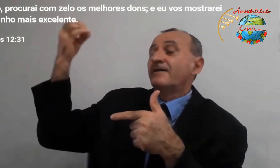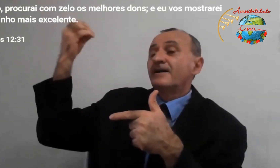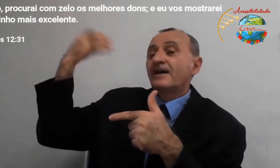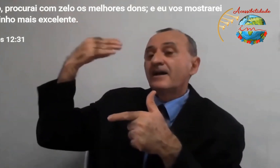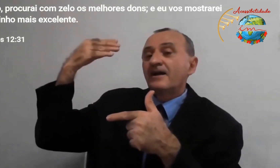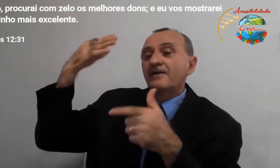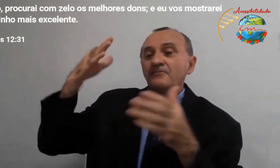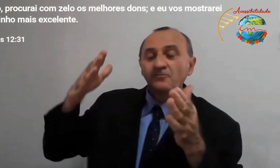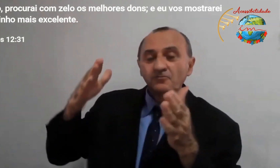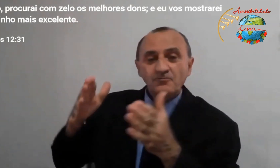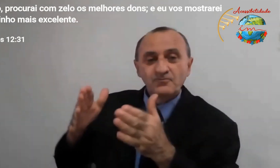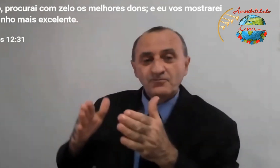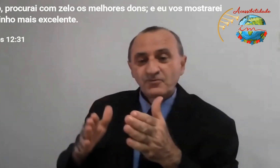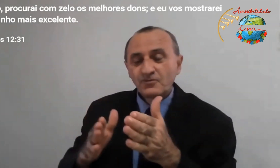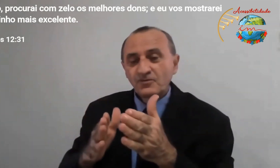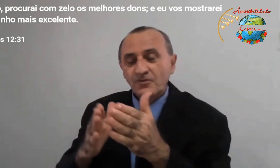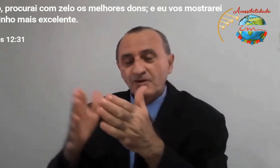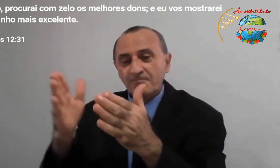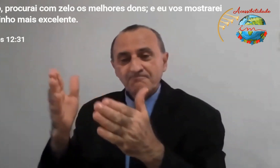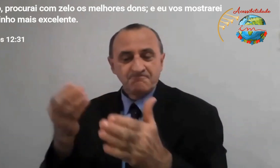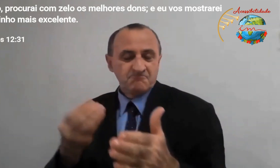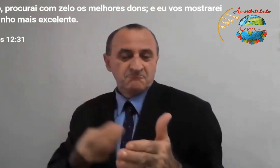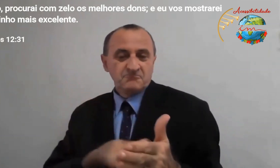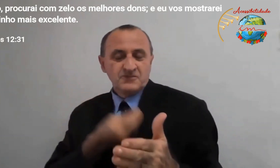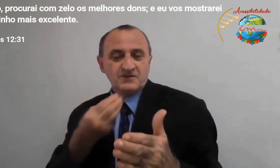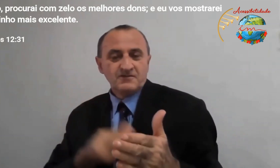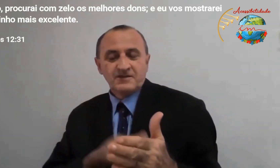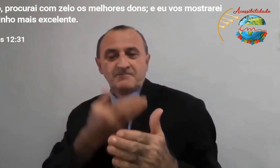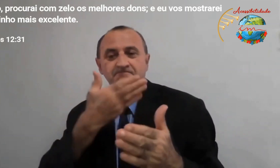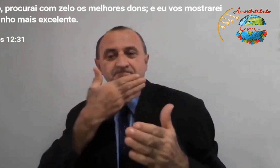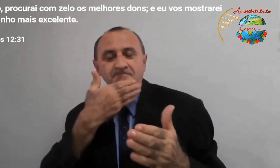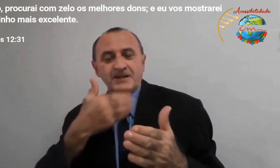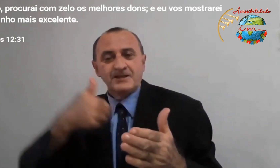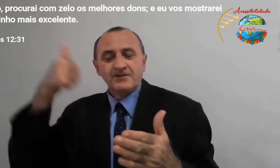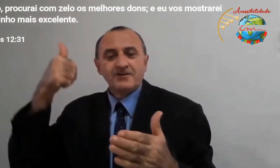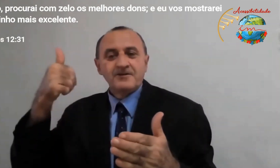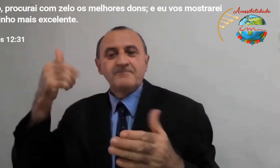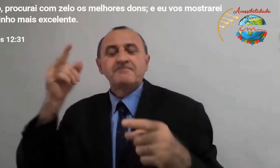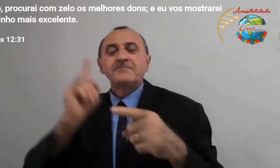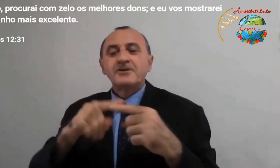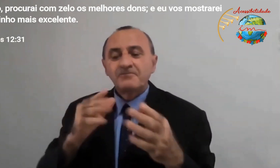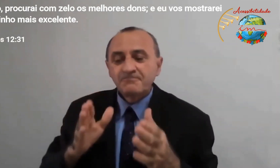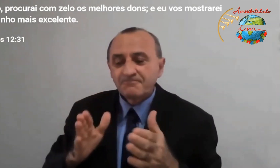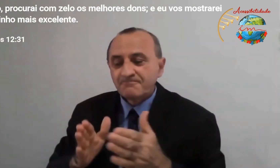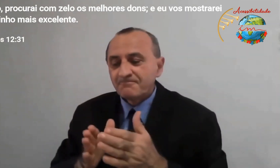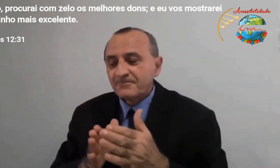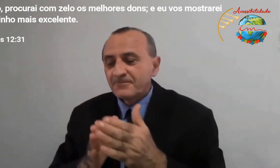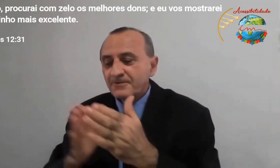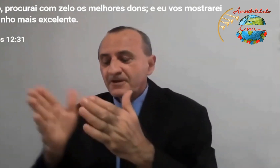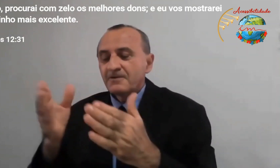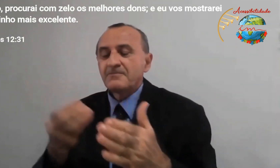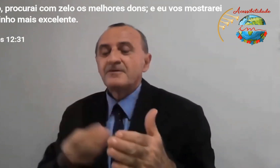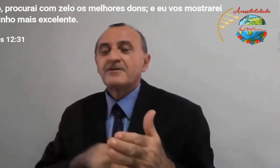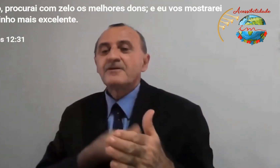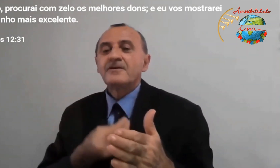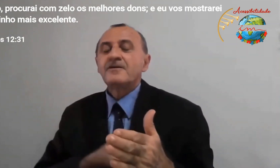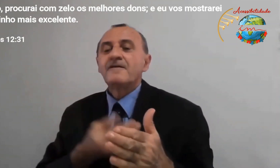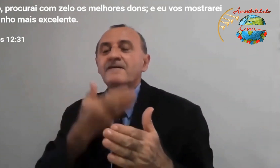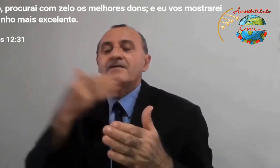nos falou sobre isso. Mostrará um caminho mais excelente. Que caminho é